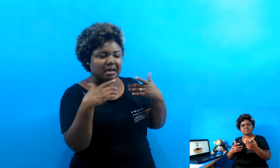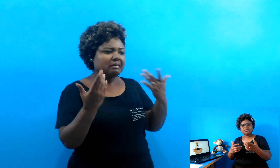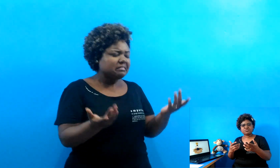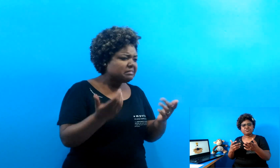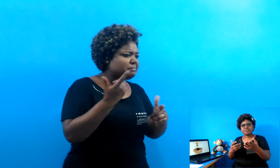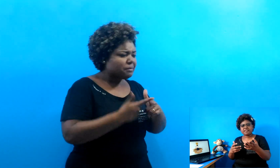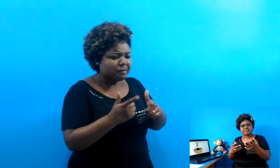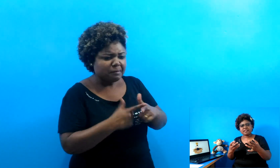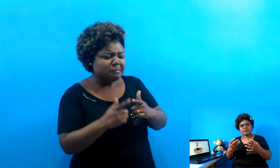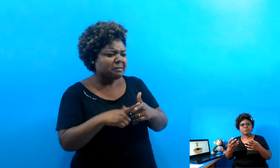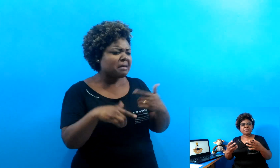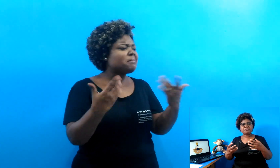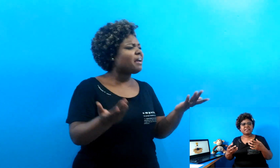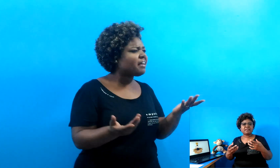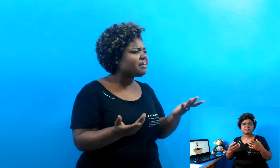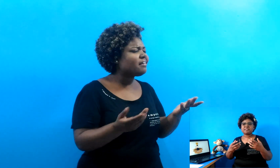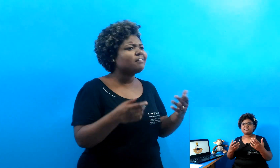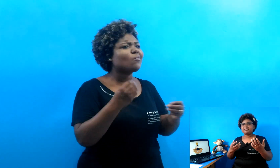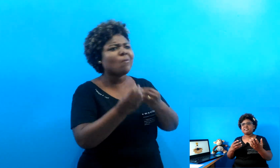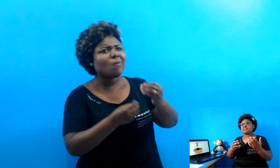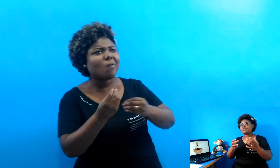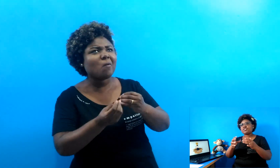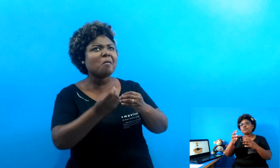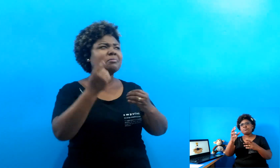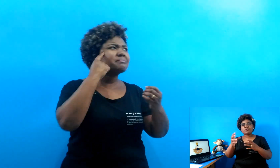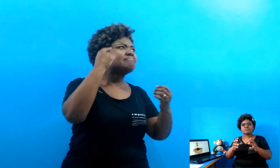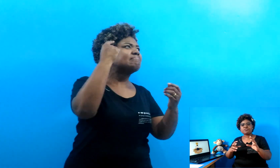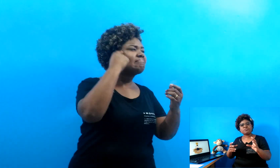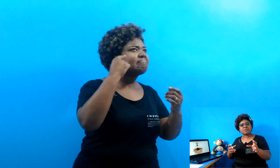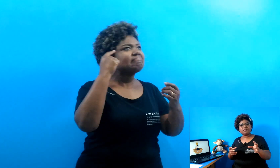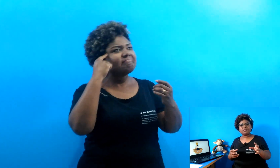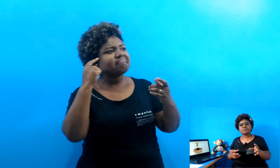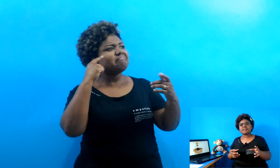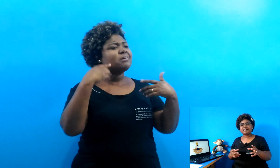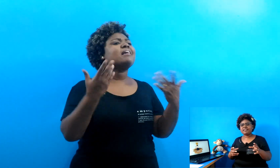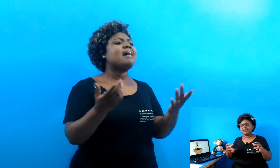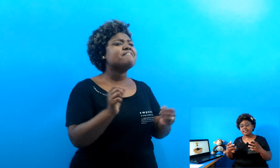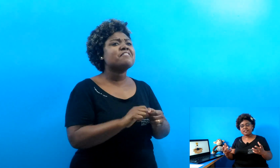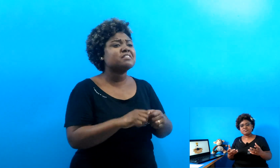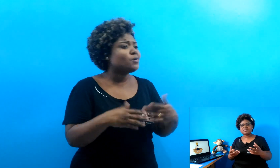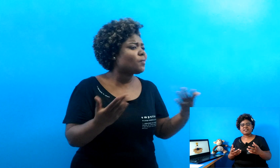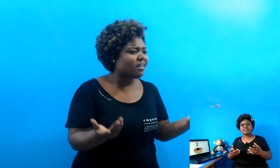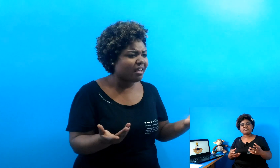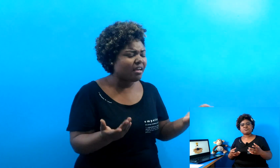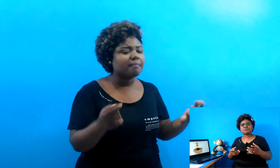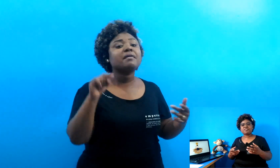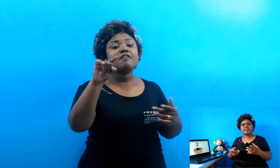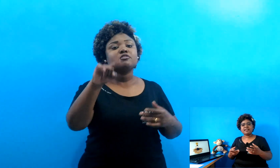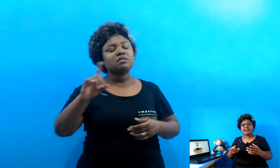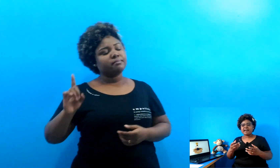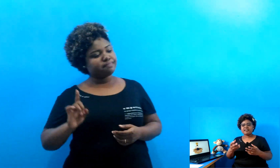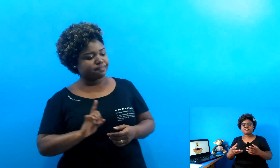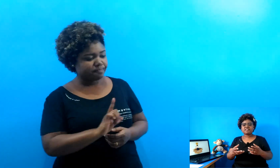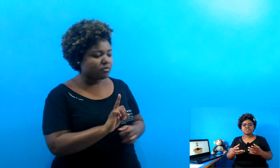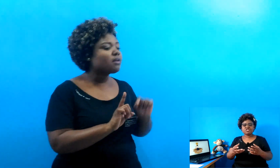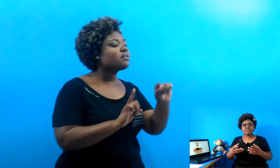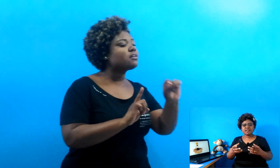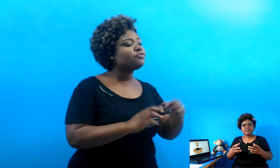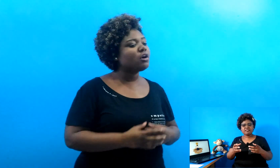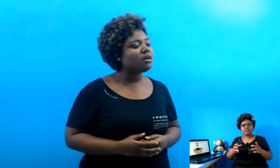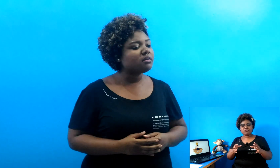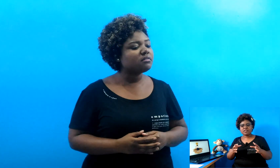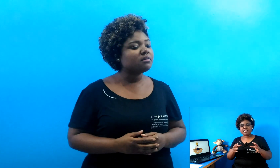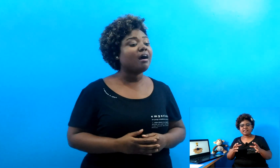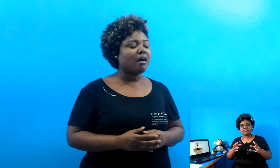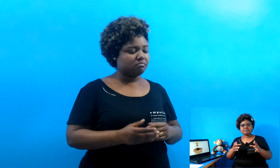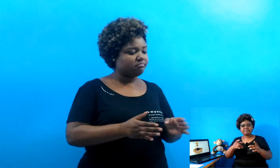ali tentando resolver, sei lá, um problema, encaixar um móvel num melhor lugar, ninguém consegue resolver, aí você